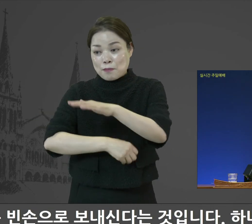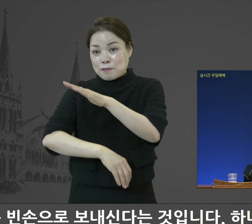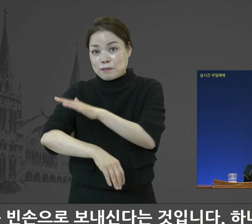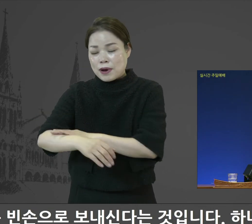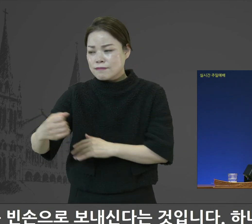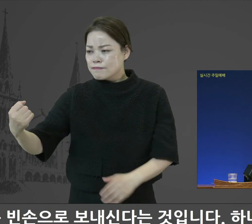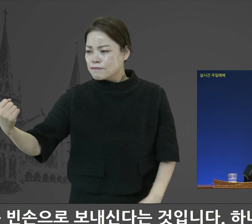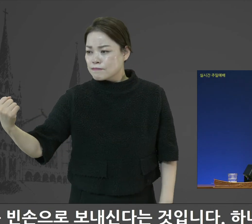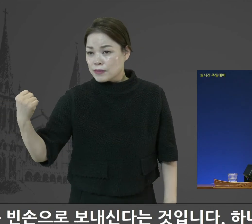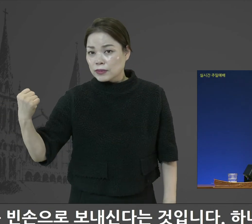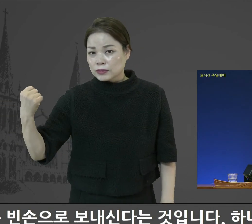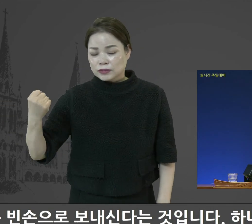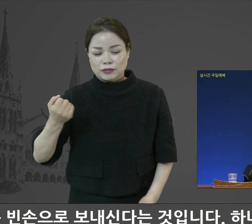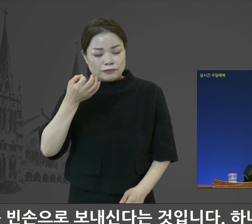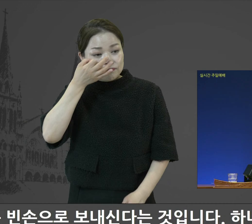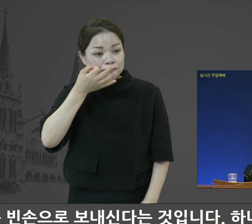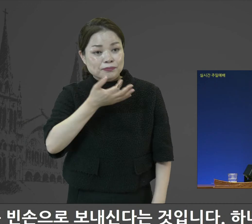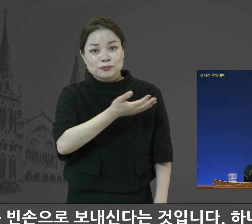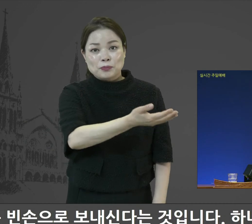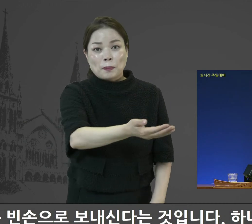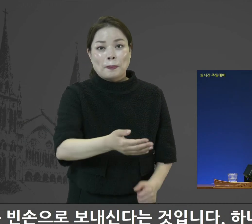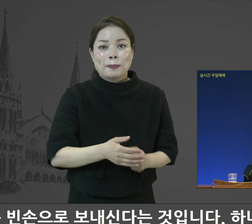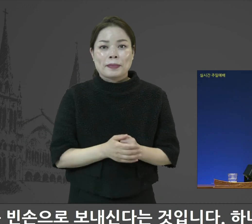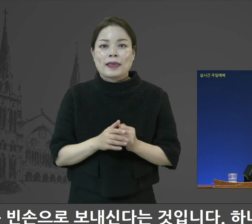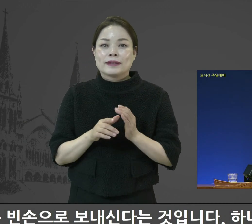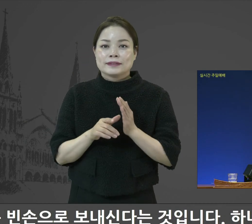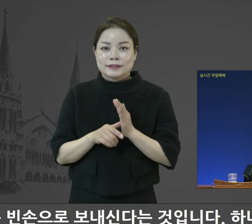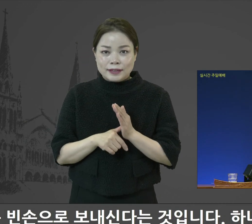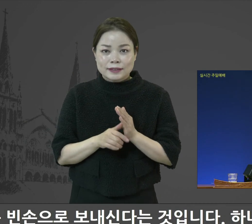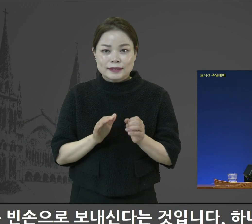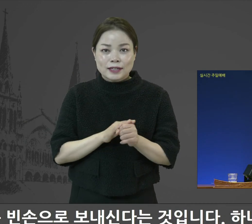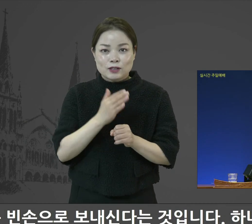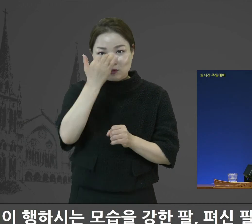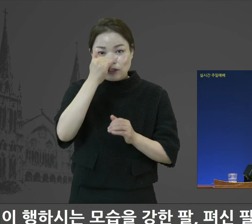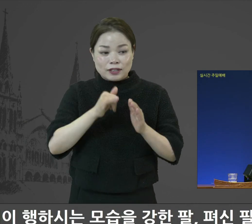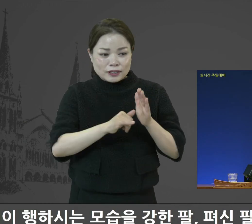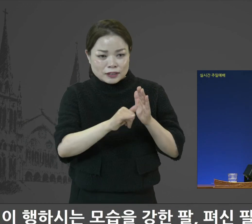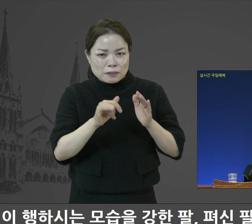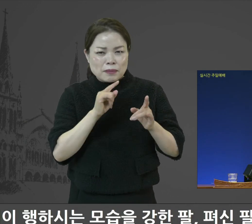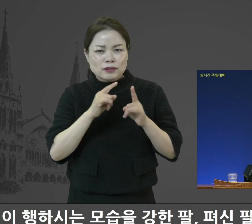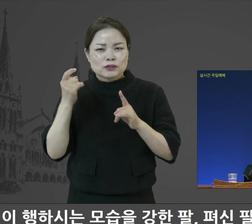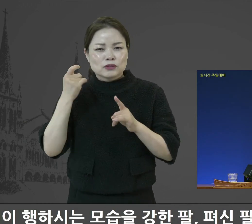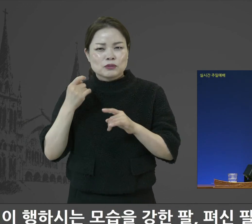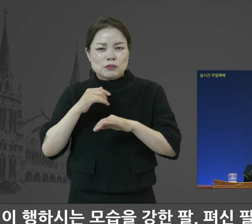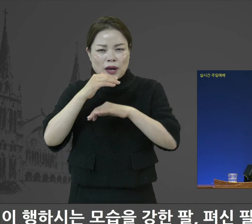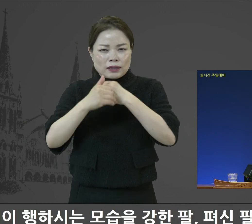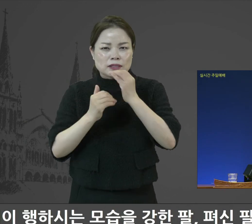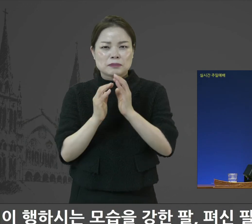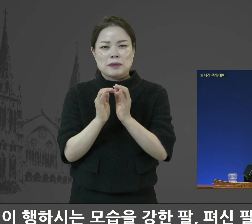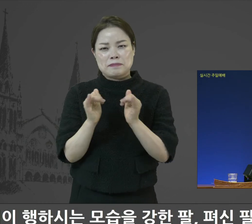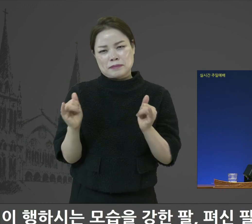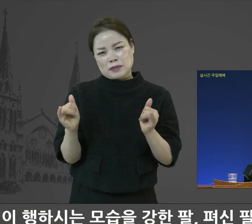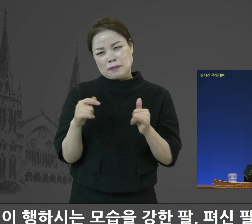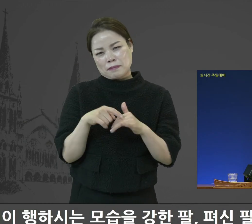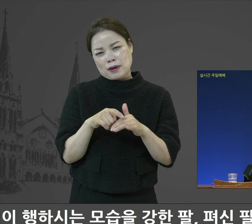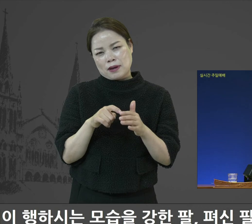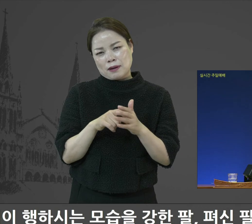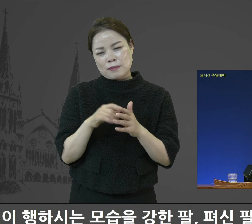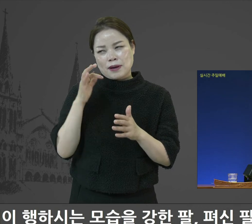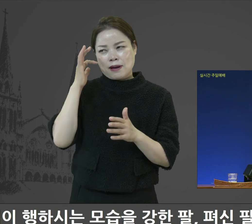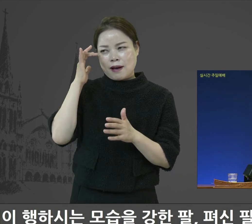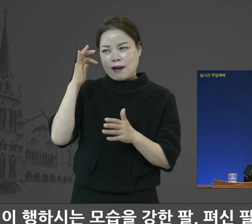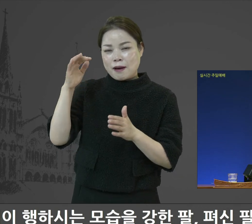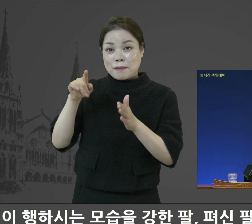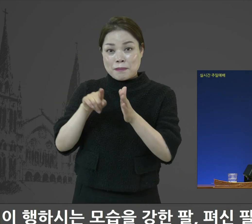팔로 설명해 주시는 겁니다. 이 시간 사랑하는 충현의 가족들, 말씀을 듣는 모든 하나님의 백성들, 마음으로 사모하시고